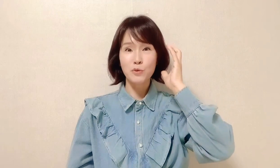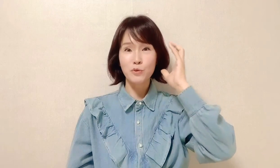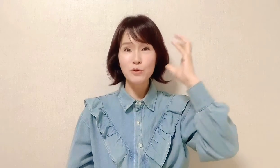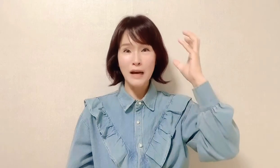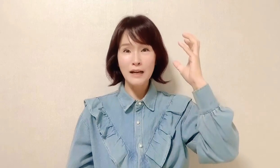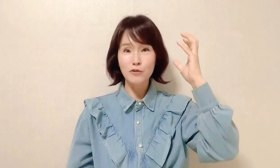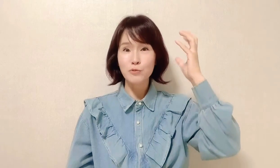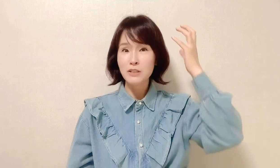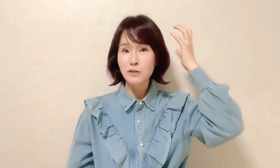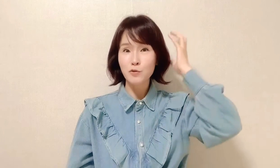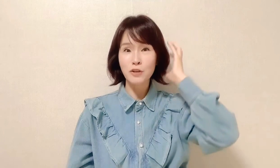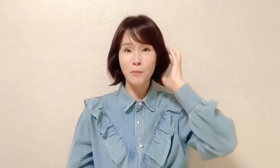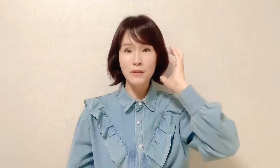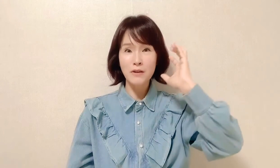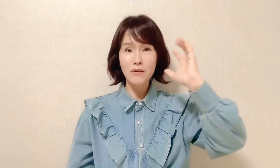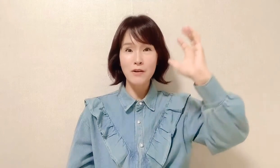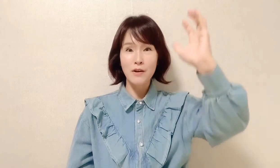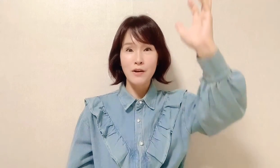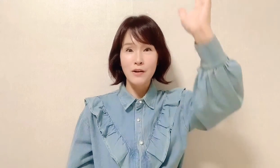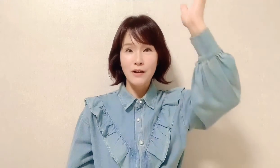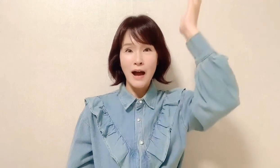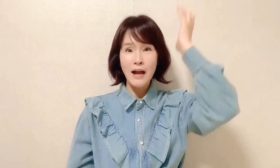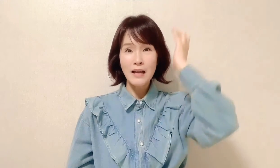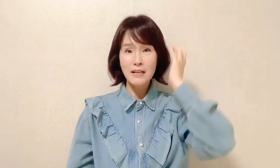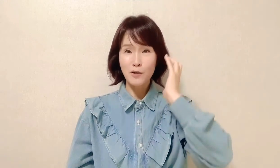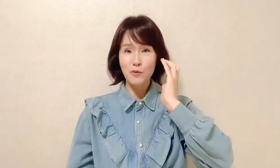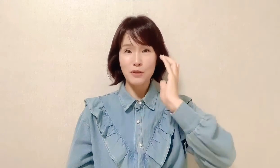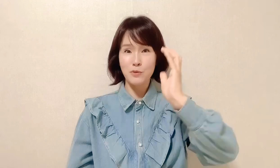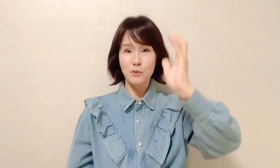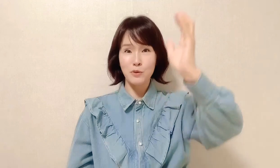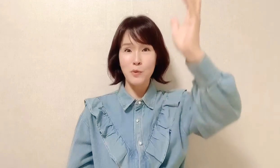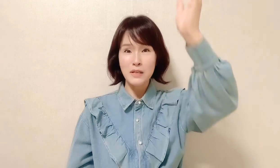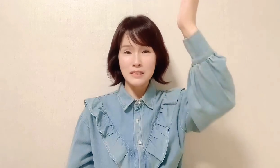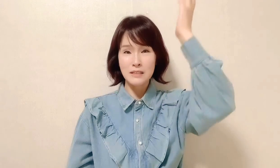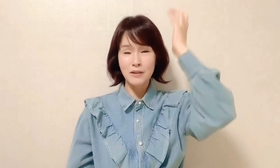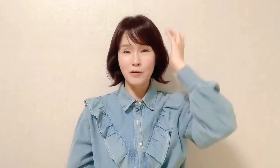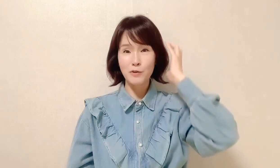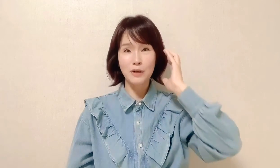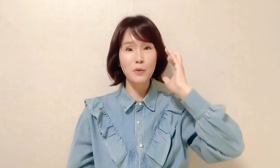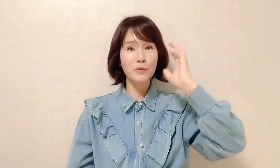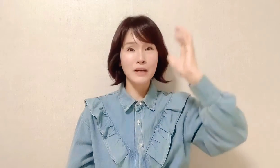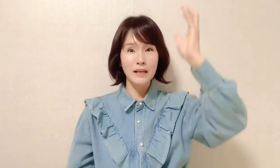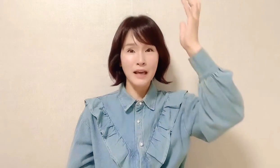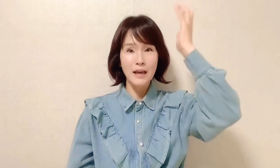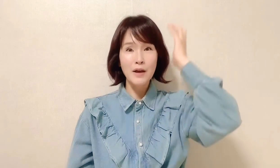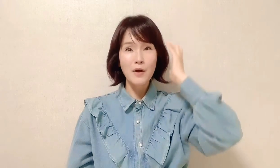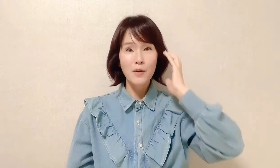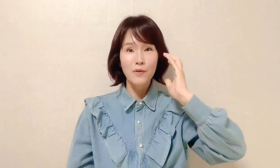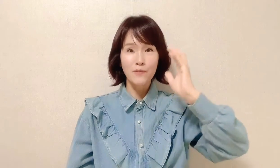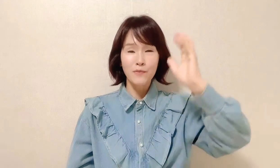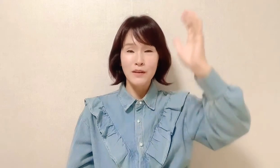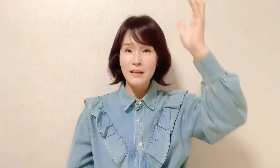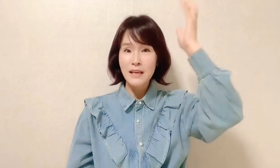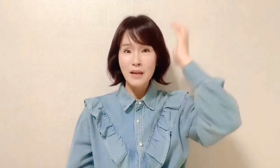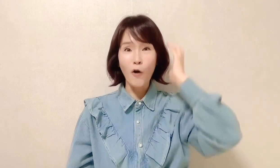오른손으로 약간 구부리셔서 귀 옆에서 아래에서 위쪽으로 이렇게 올리시는 걸로 이렇게 동그랗게, 이게